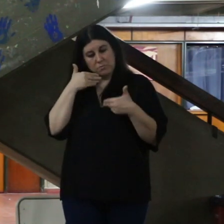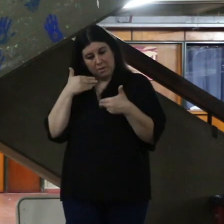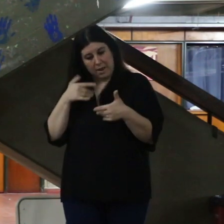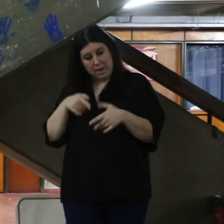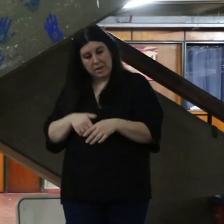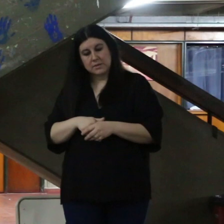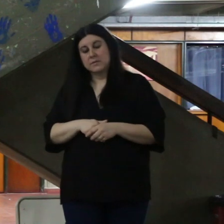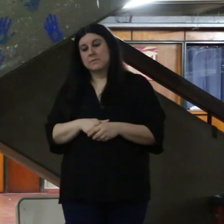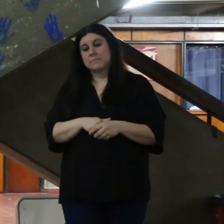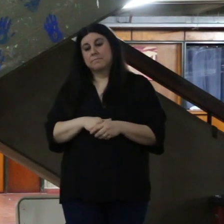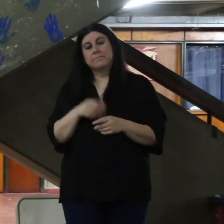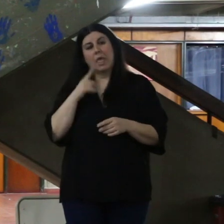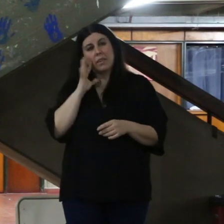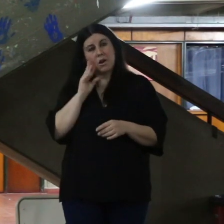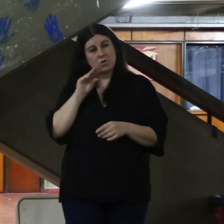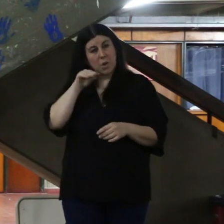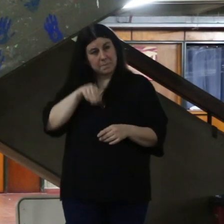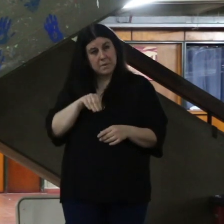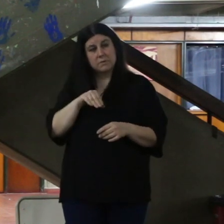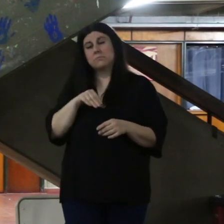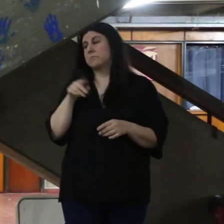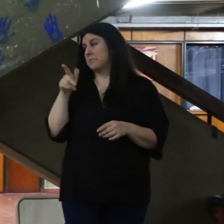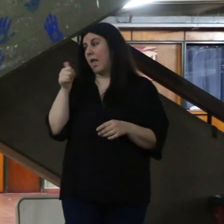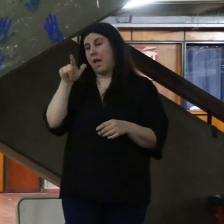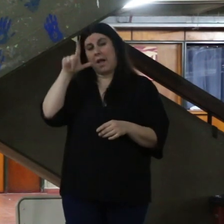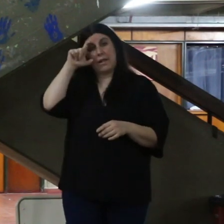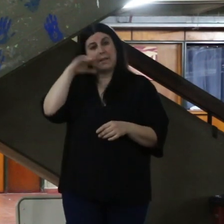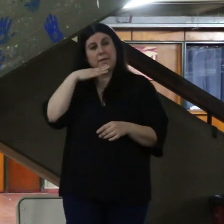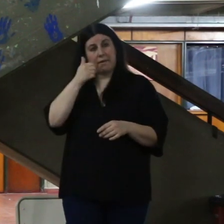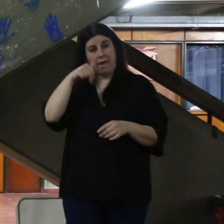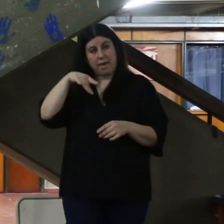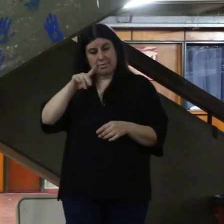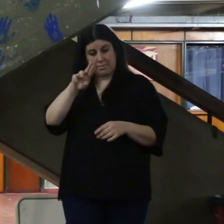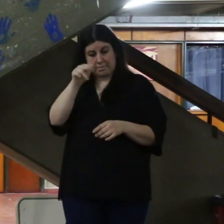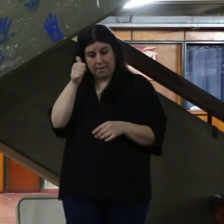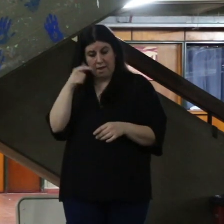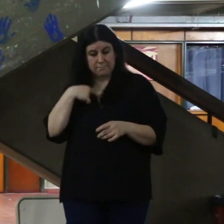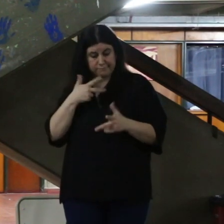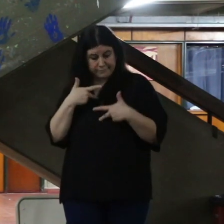Y reitero lo que decía Alejandra, clave, ¿sí?